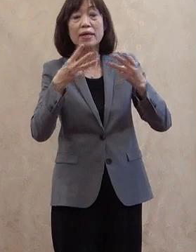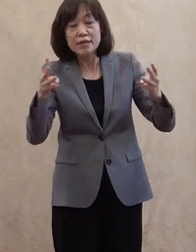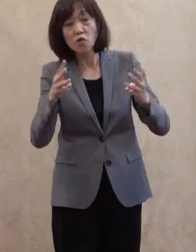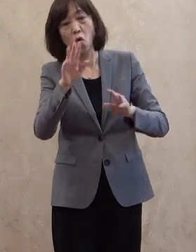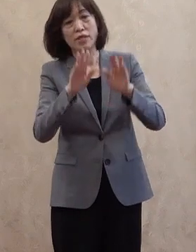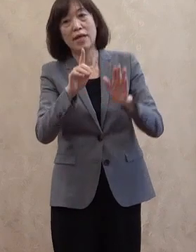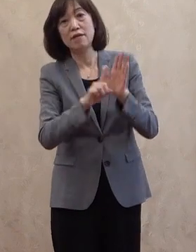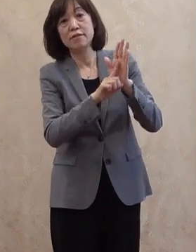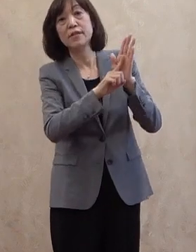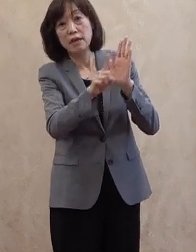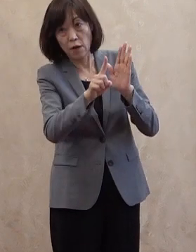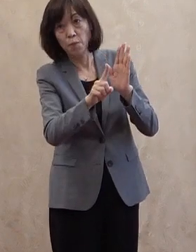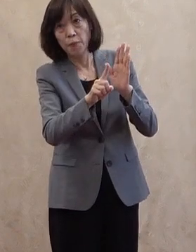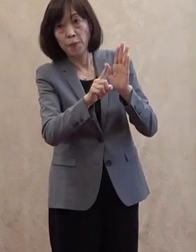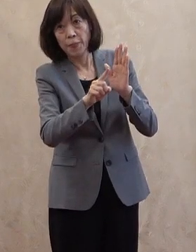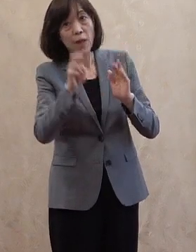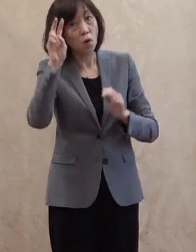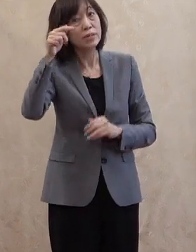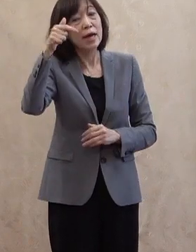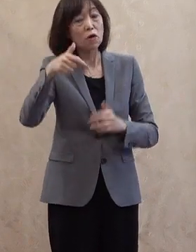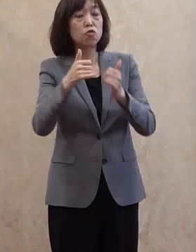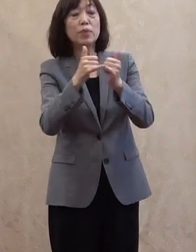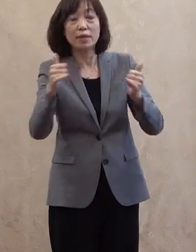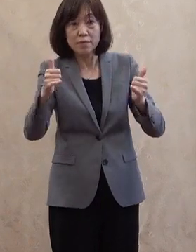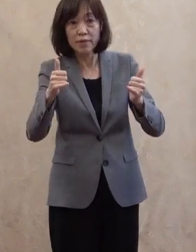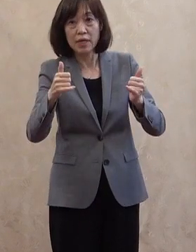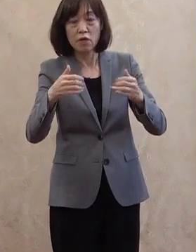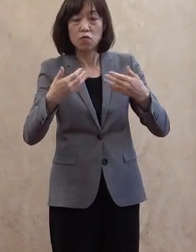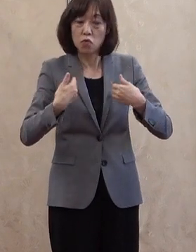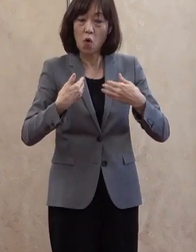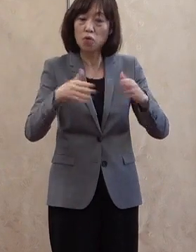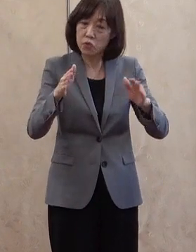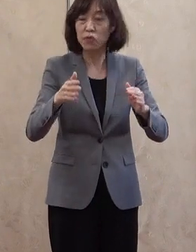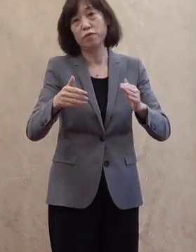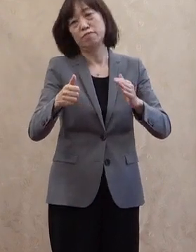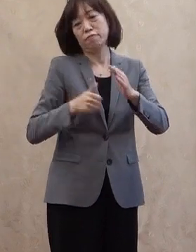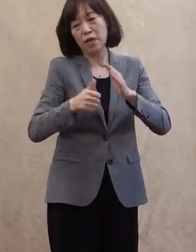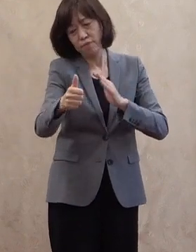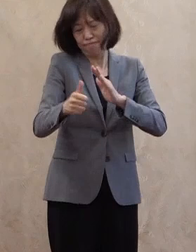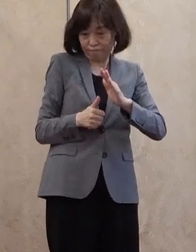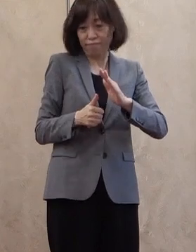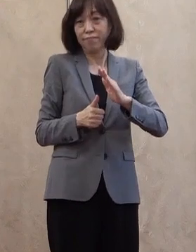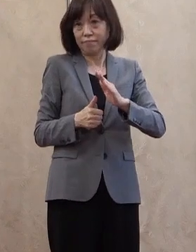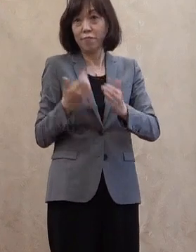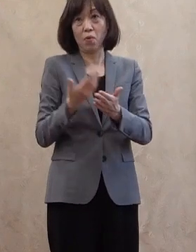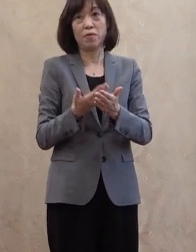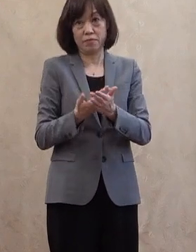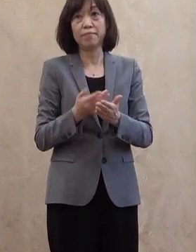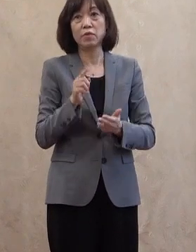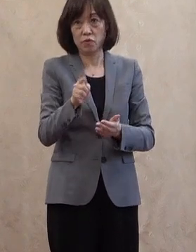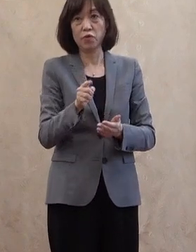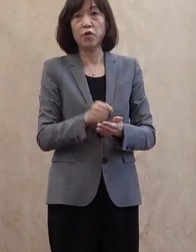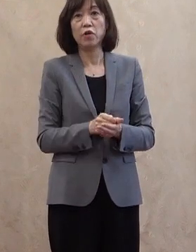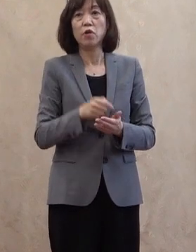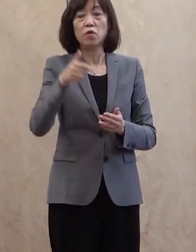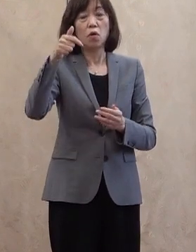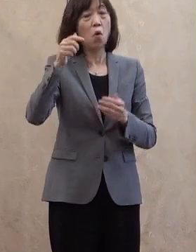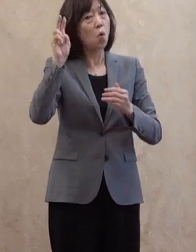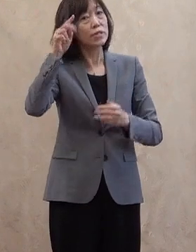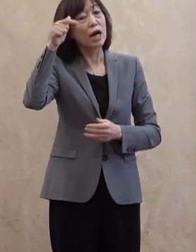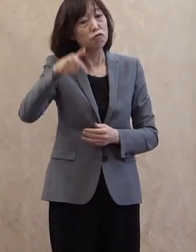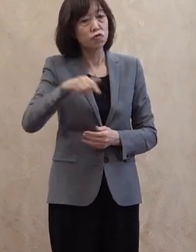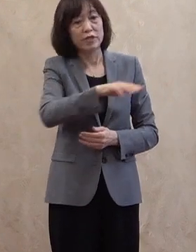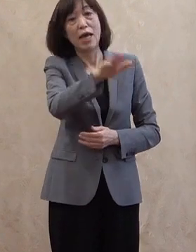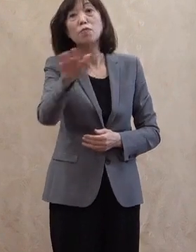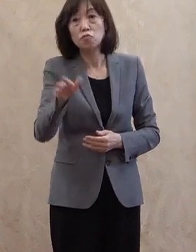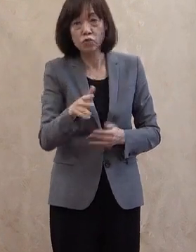民府全域に対して、まあ、不要不急の外出自粛を、まあ、要請することになったと思うんですけども、その、まあ、外出自粛を府全域に拡大すること